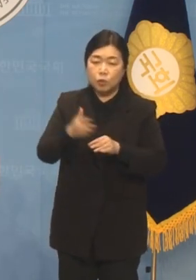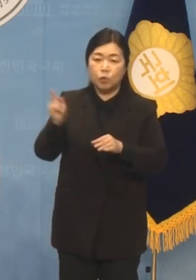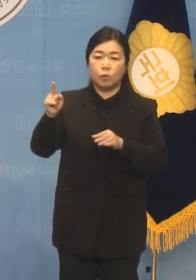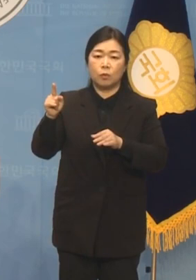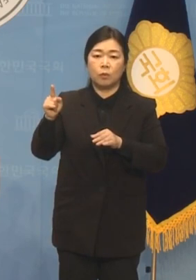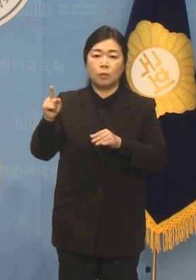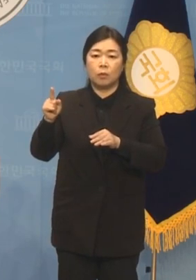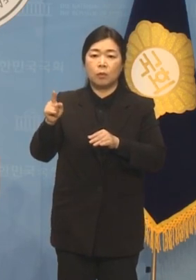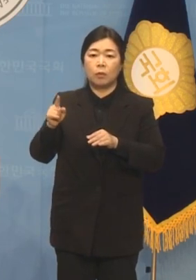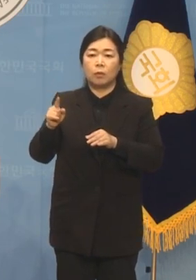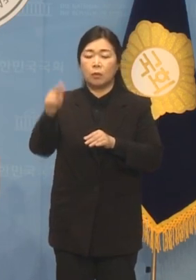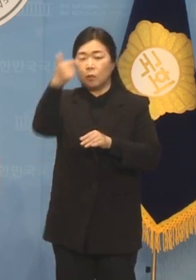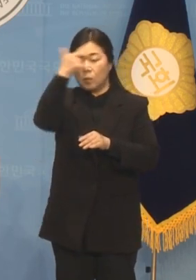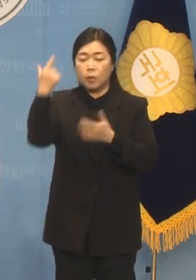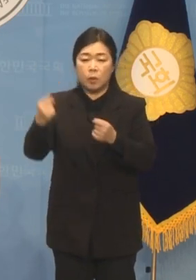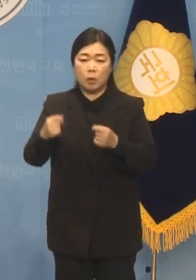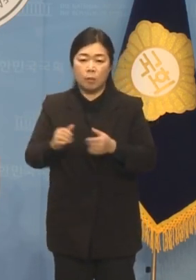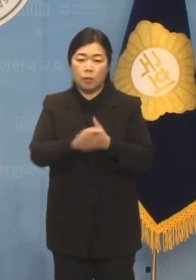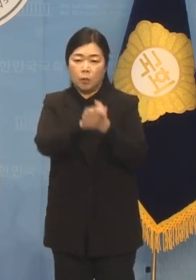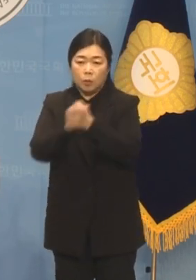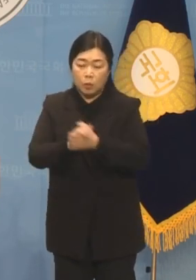세력의 호의만 남아 있습니다.